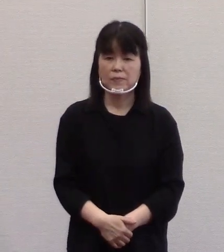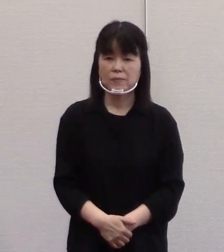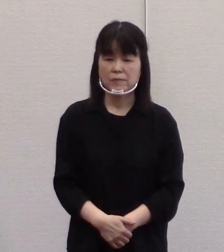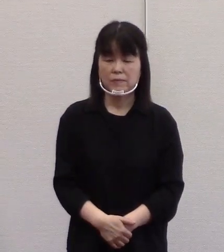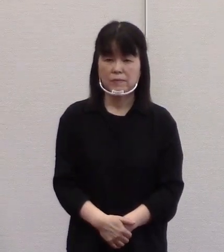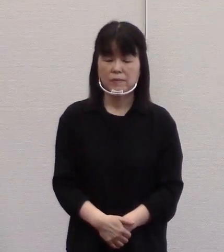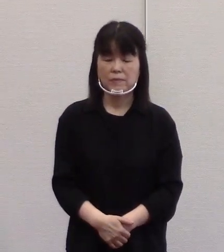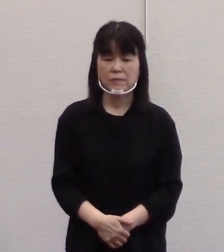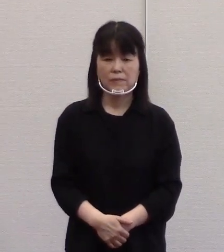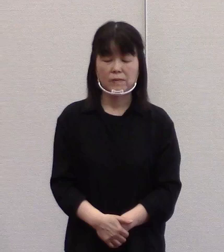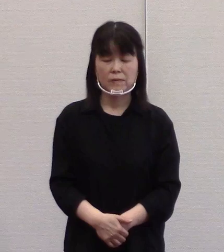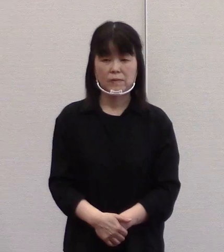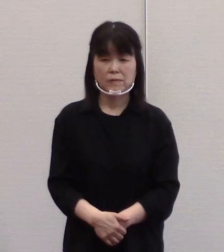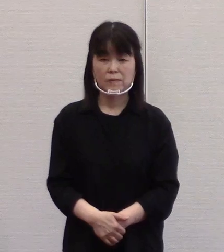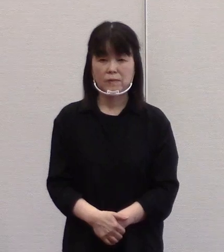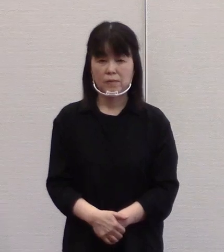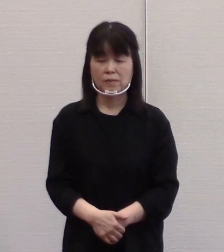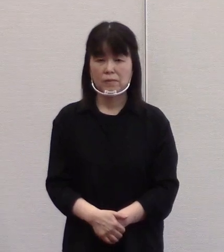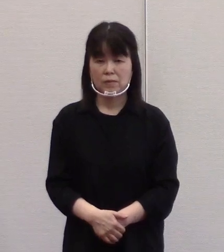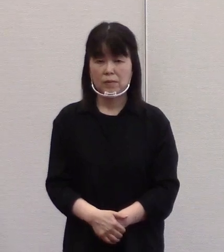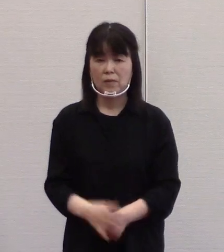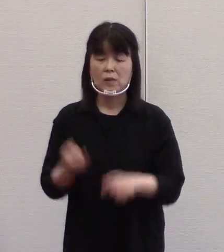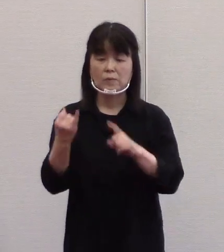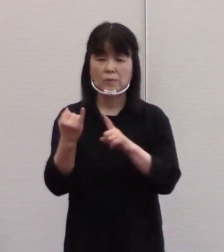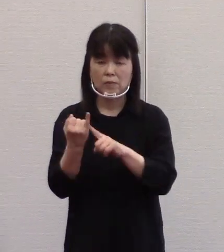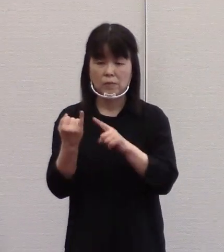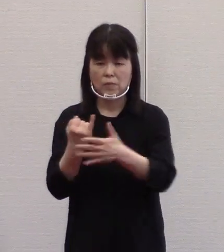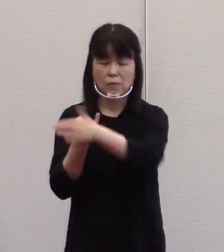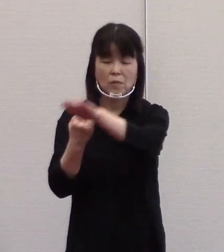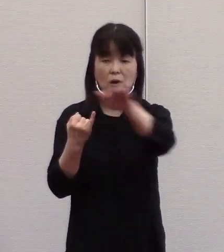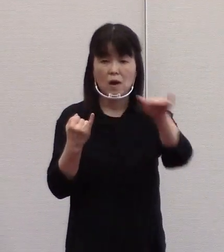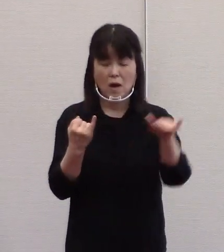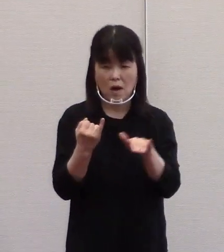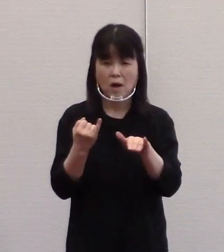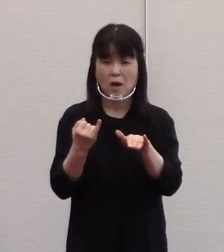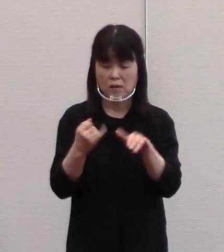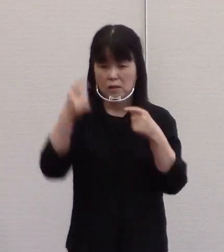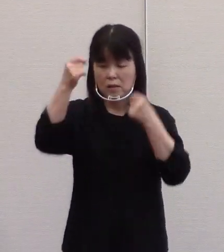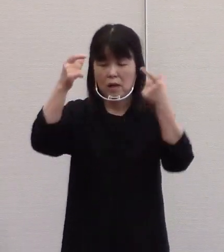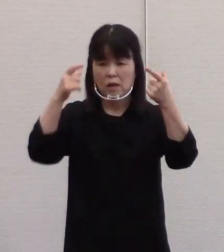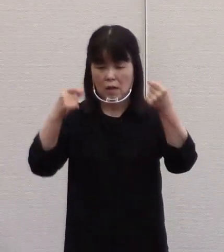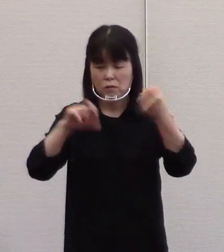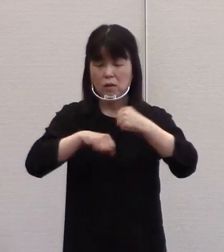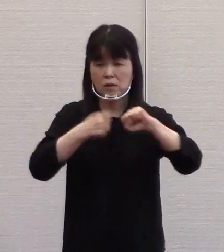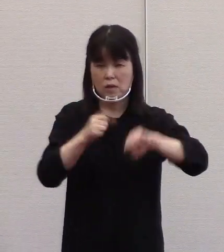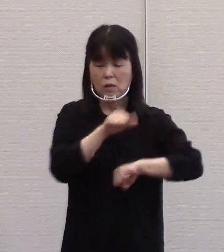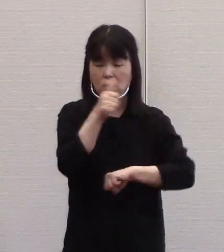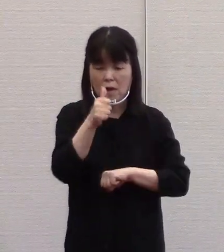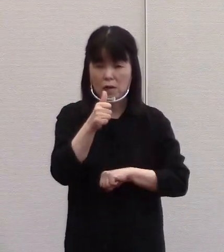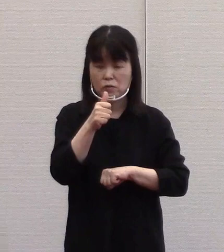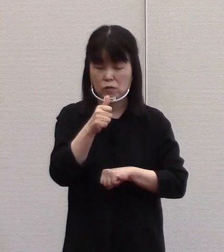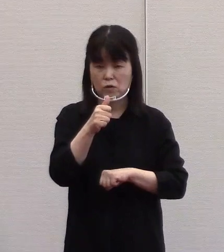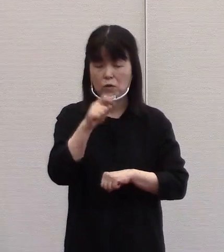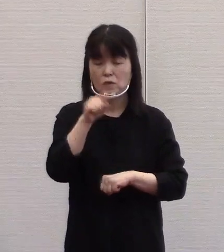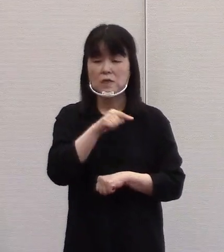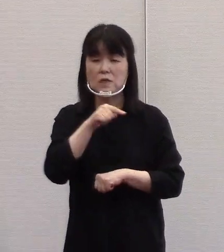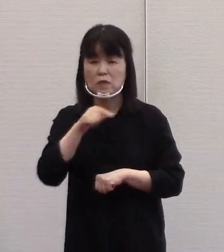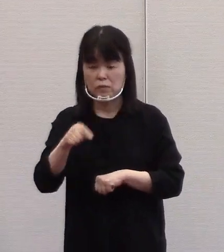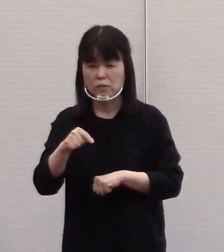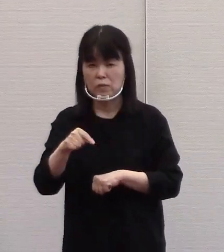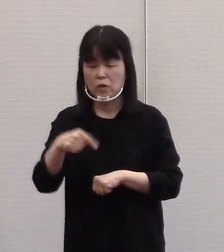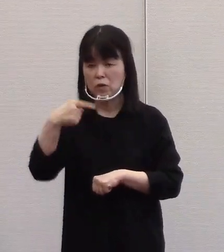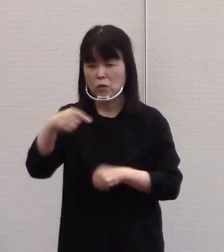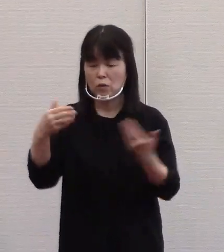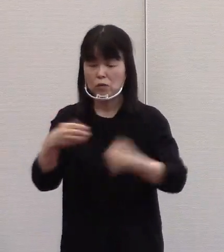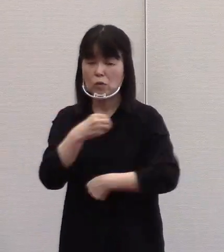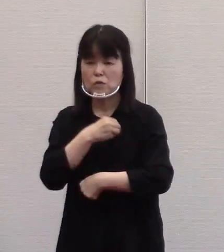まあ、最終的にはその学生さん500人、それから教職員100人の600人の皆さん全員という話、昨日も